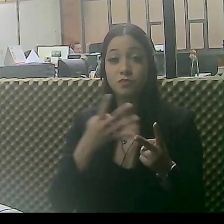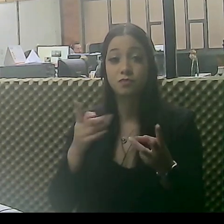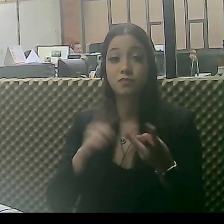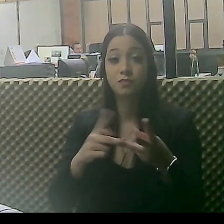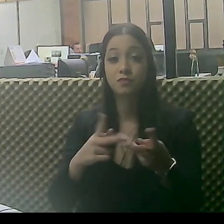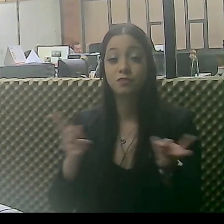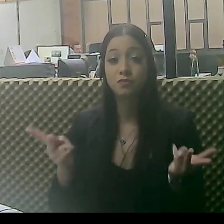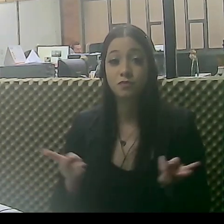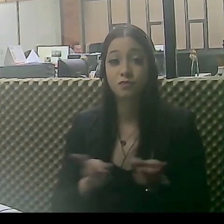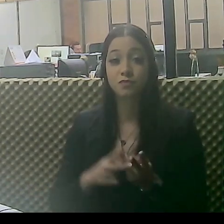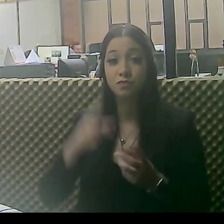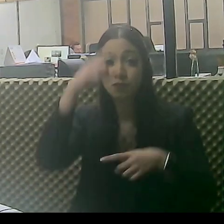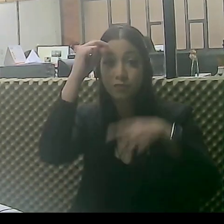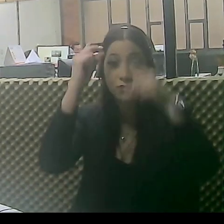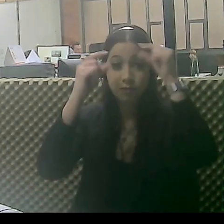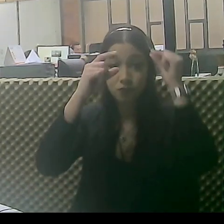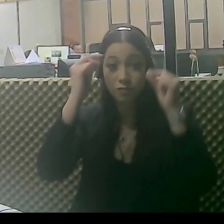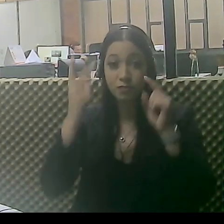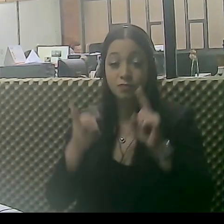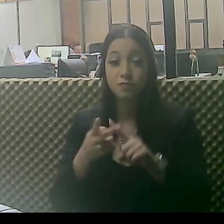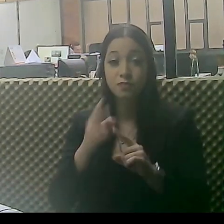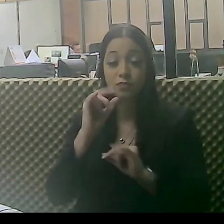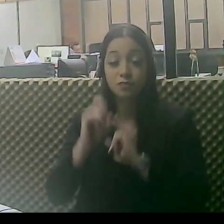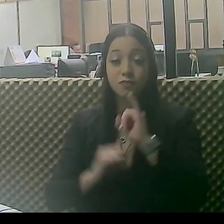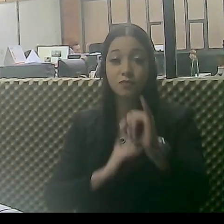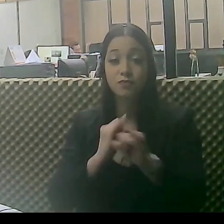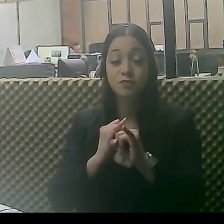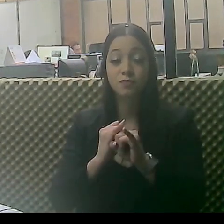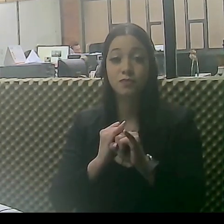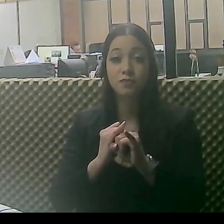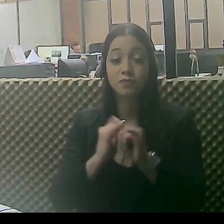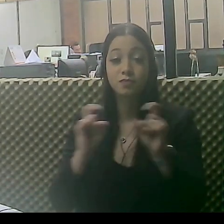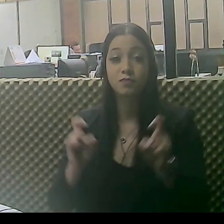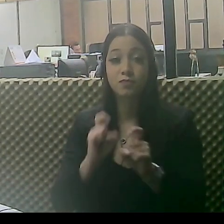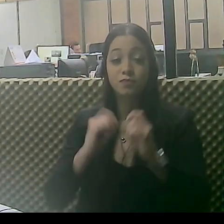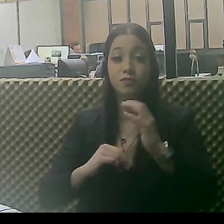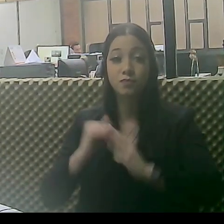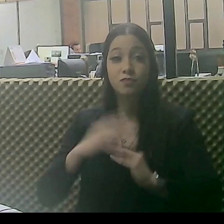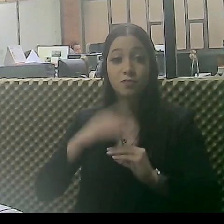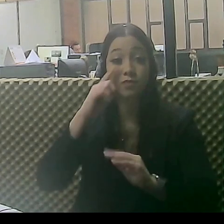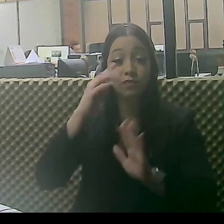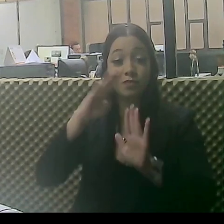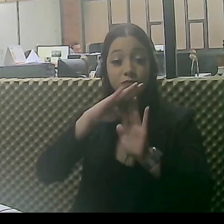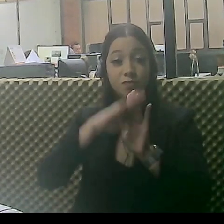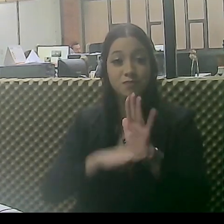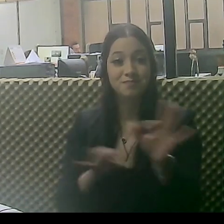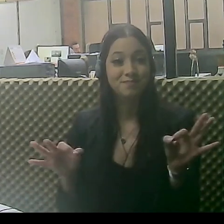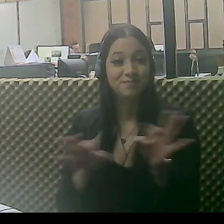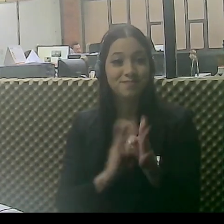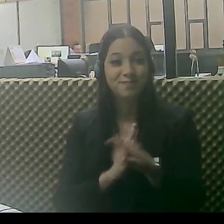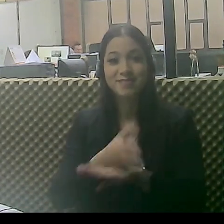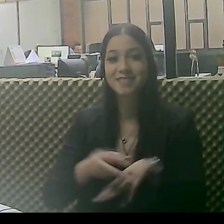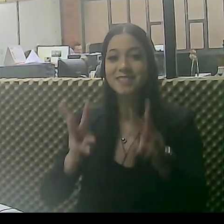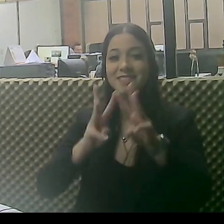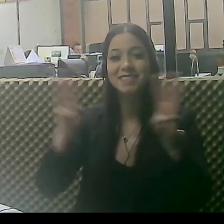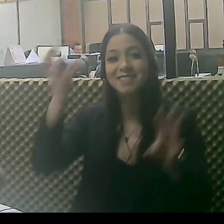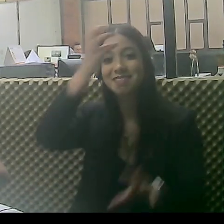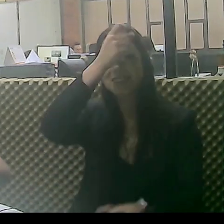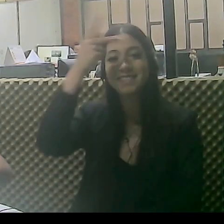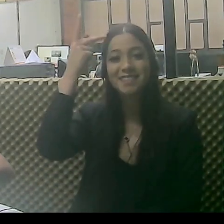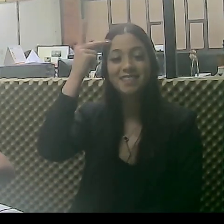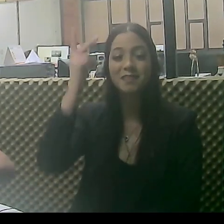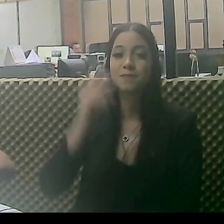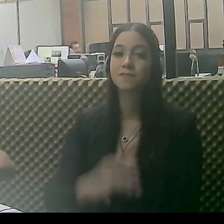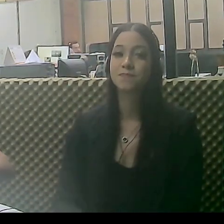pizza, design de sobrancelha e informática profissional. Confira a lista completa acessando o portal da